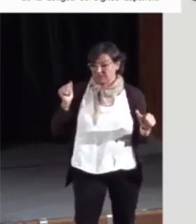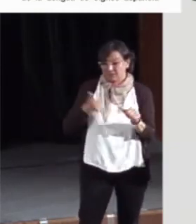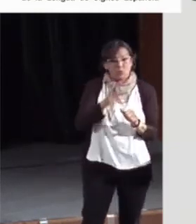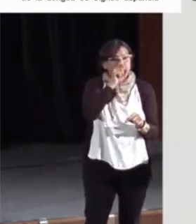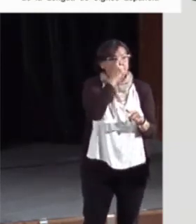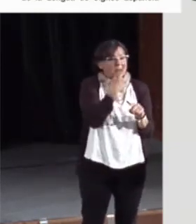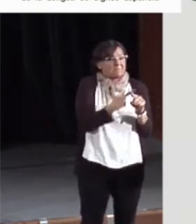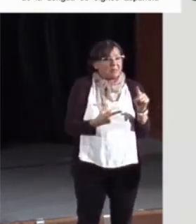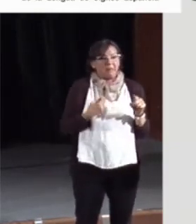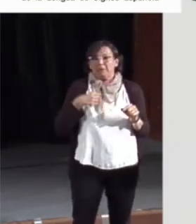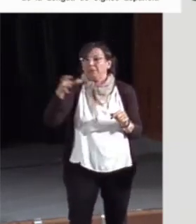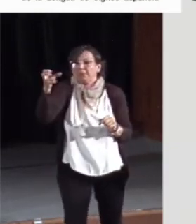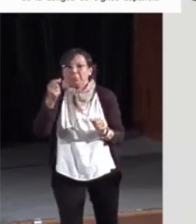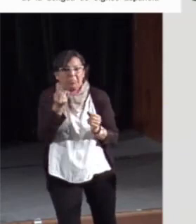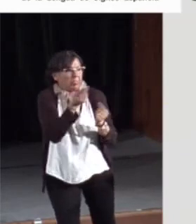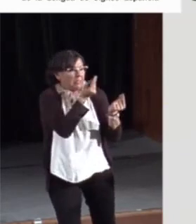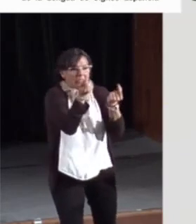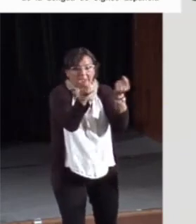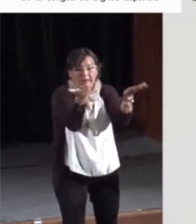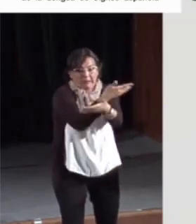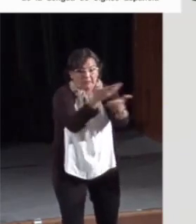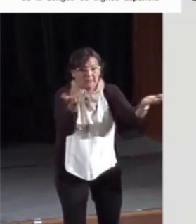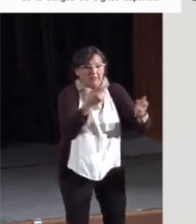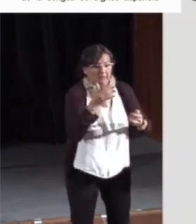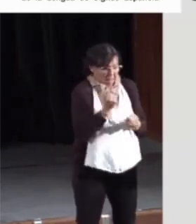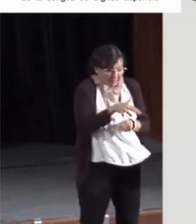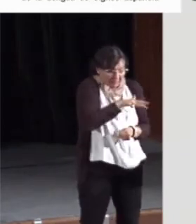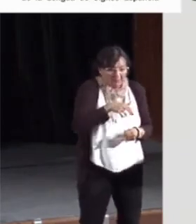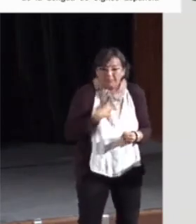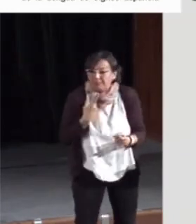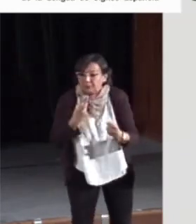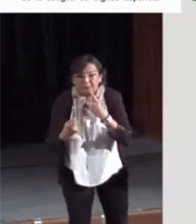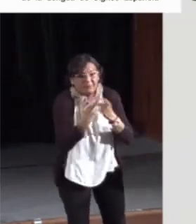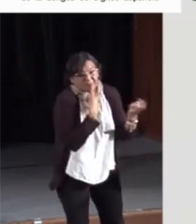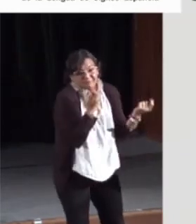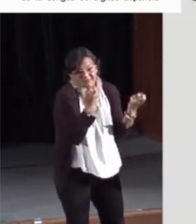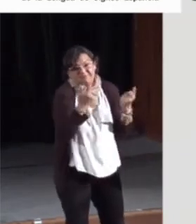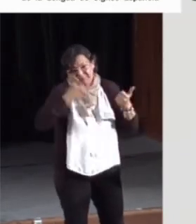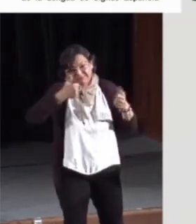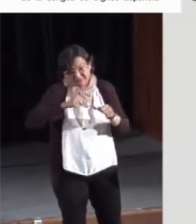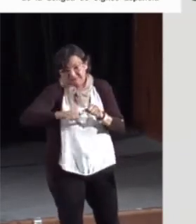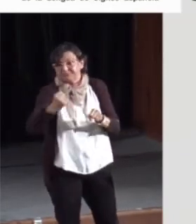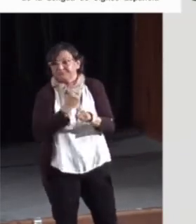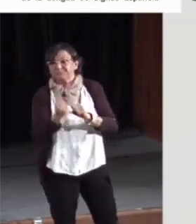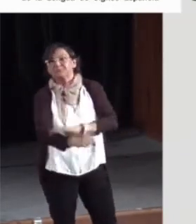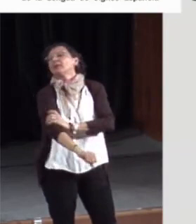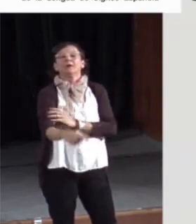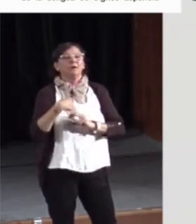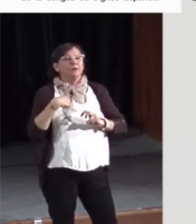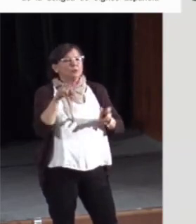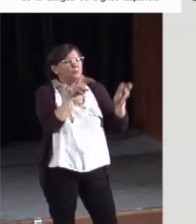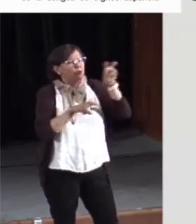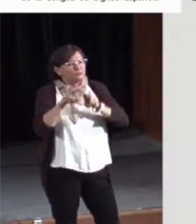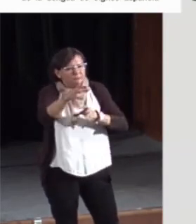pueda expresarse. Esto lleva mucho tiempo, nosotros llevamos 1 año y medio nada más, entonces nuestra muestra no es representativa,